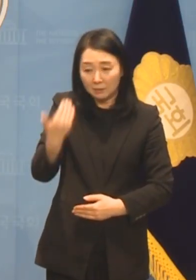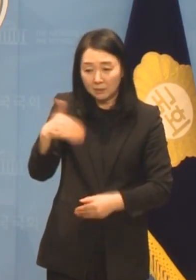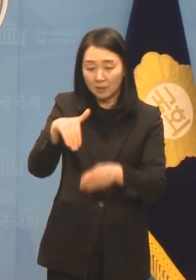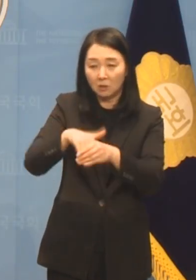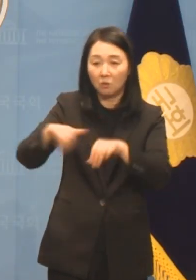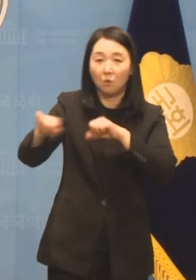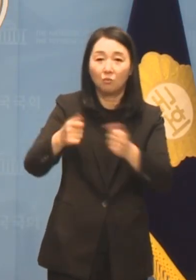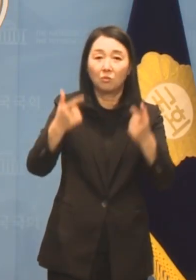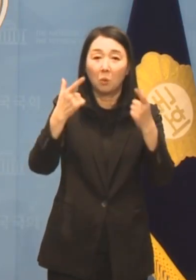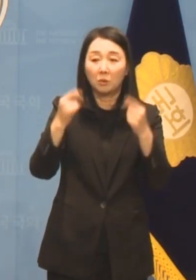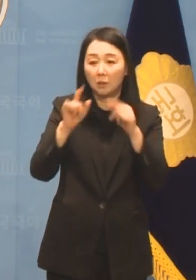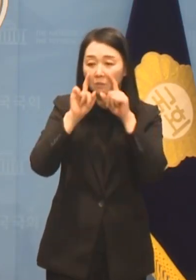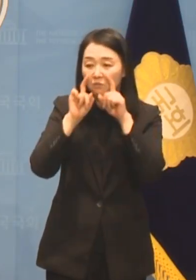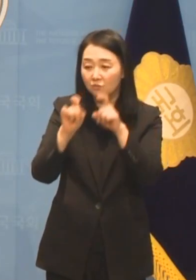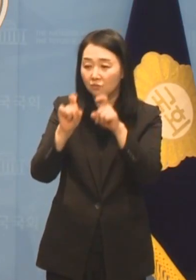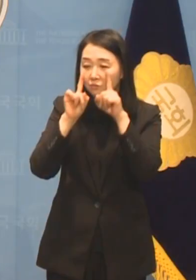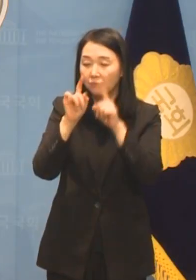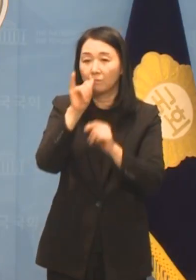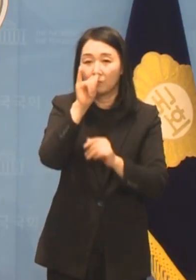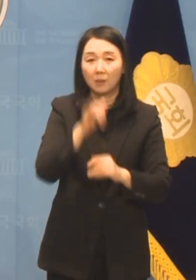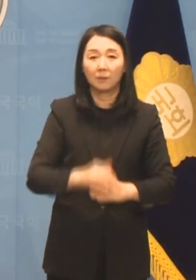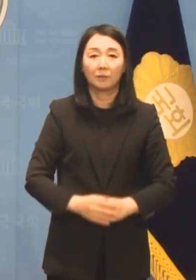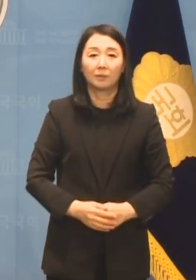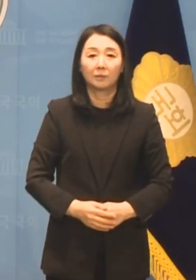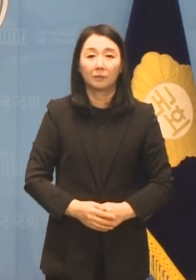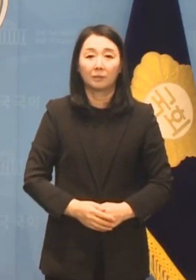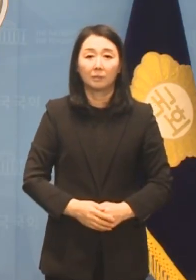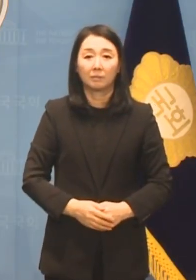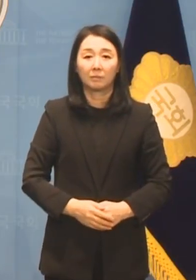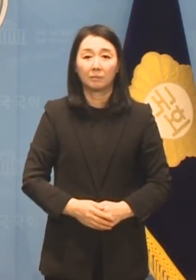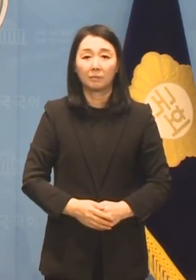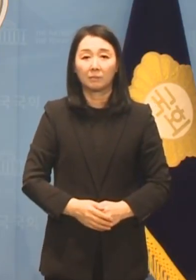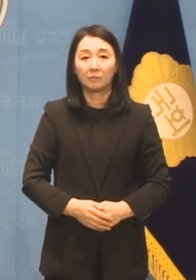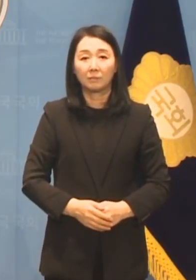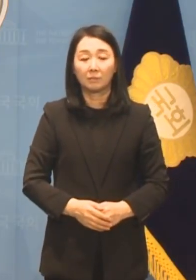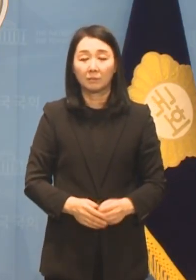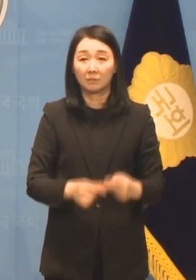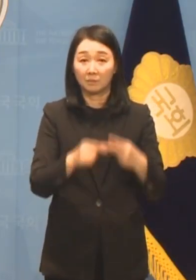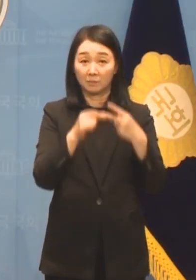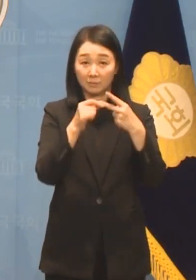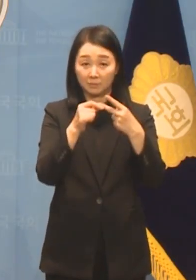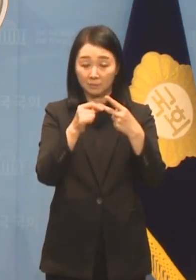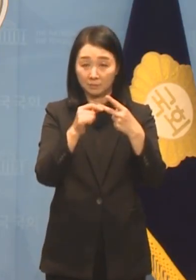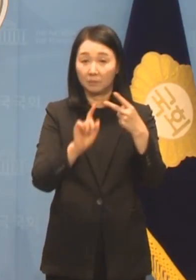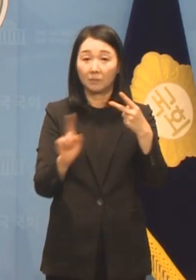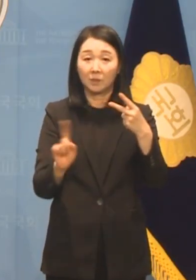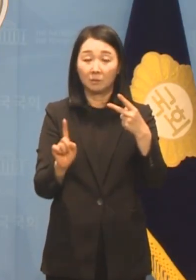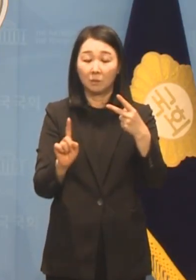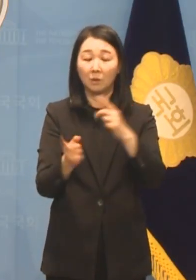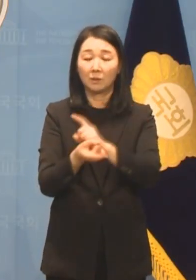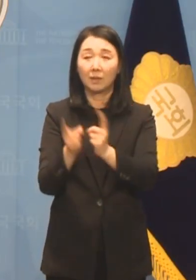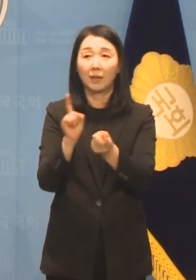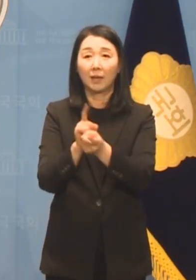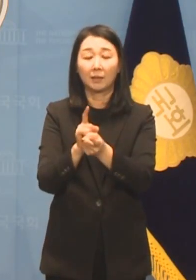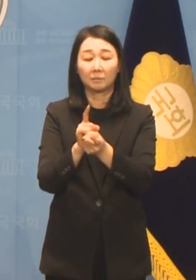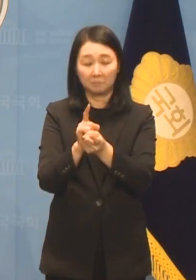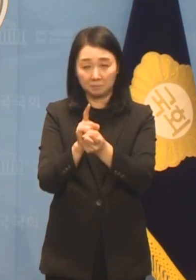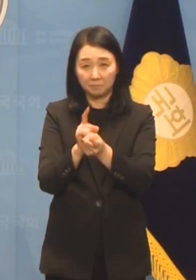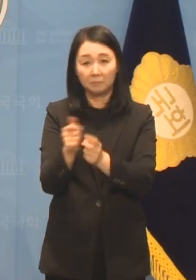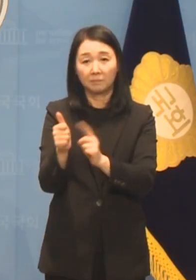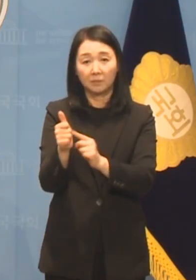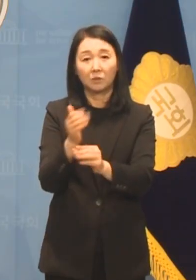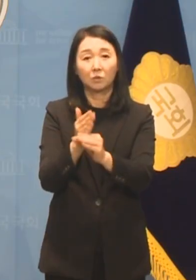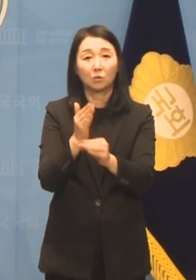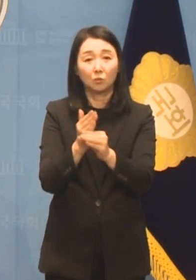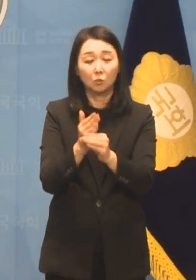운동에 응맞아 지을 수가 없습니다. 두 번째 문제점은 대행 체제에서 이러한 대규모